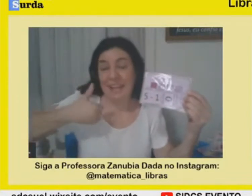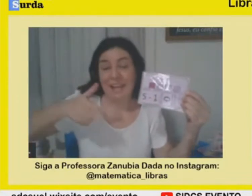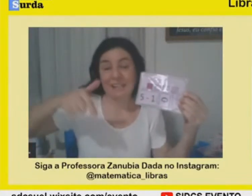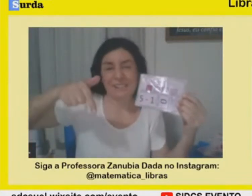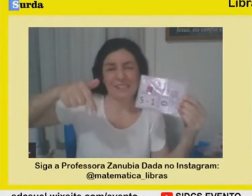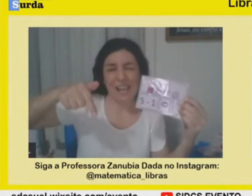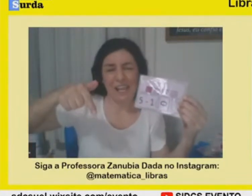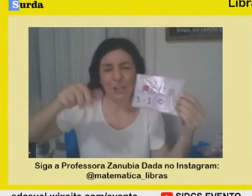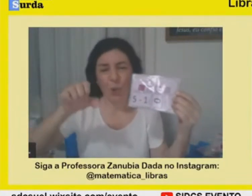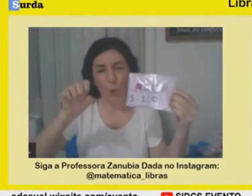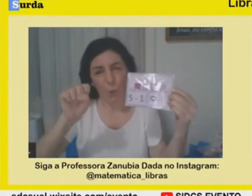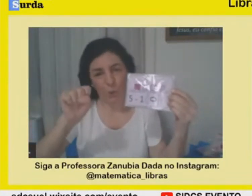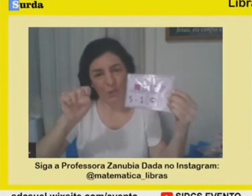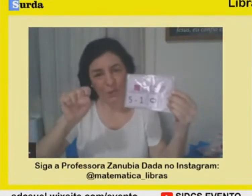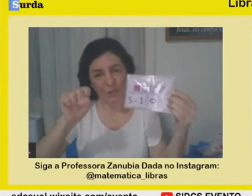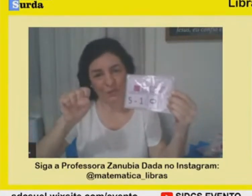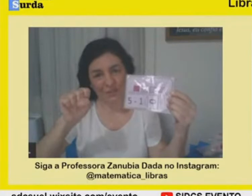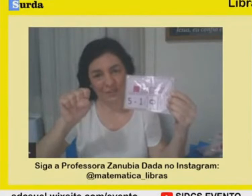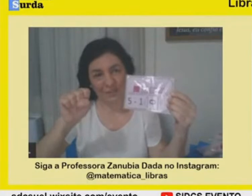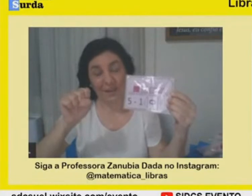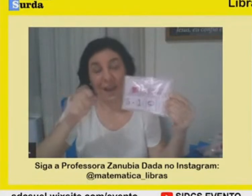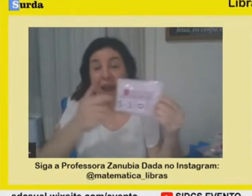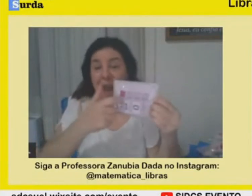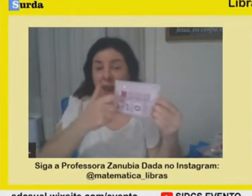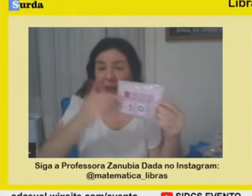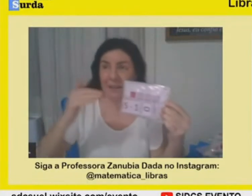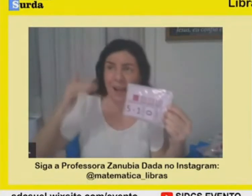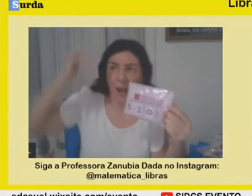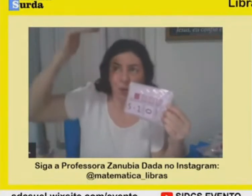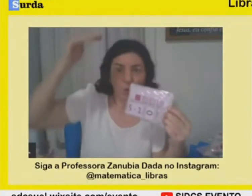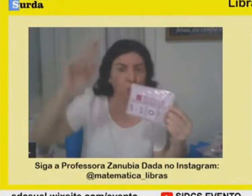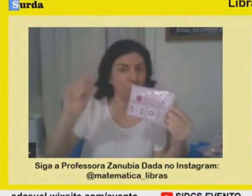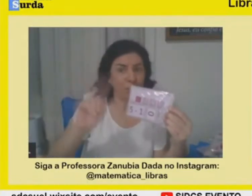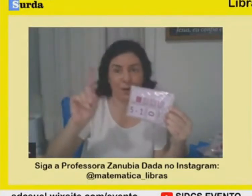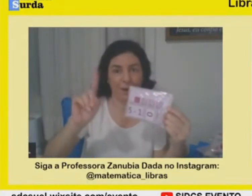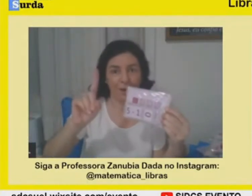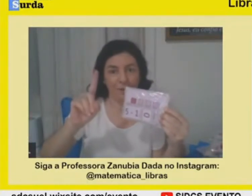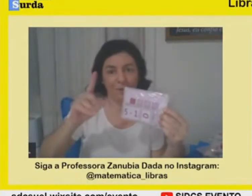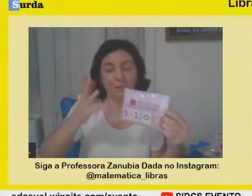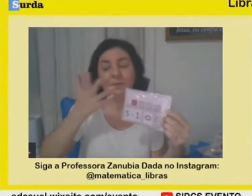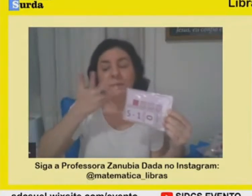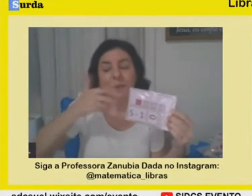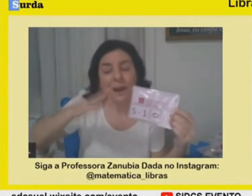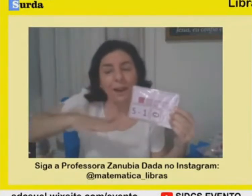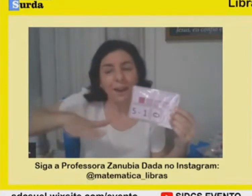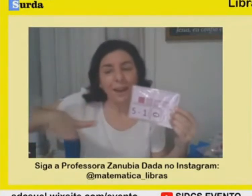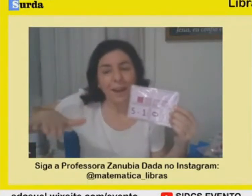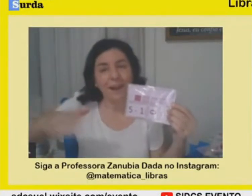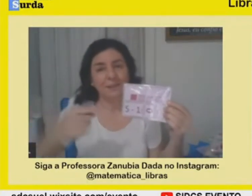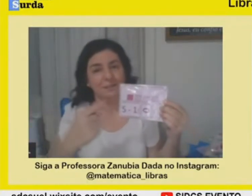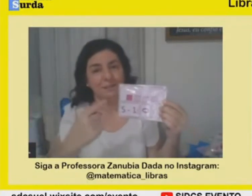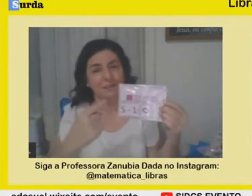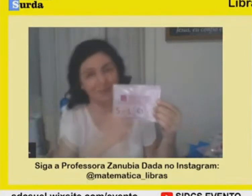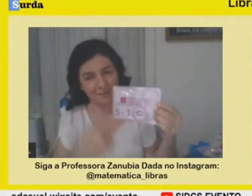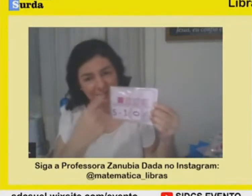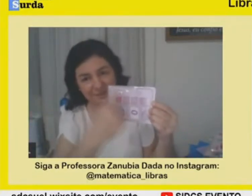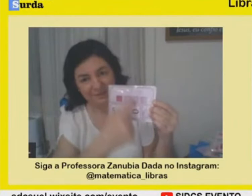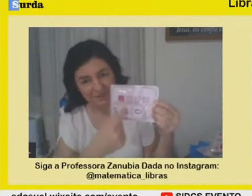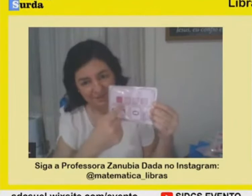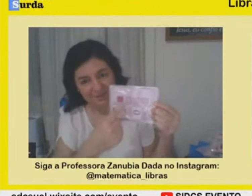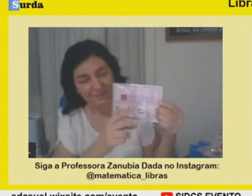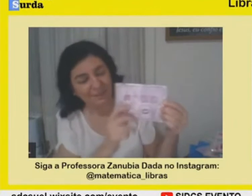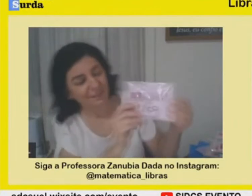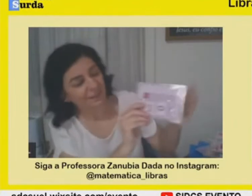Ele tem que ver. Isso aqui é para uma idade de 7, 8 anos. Não é para adulto, não, tá? É para criança